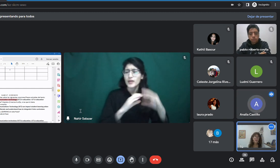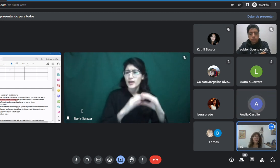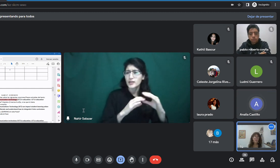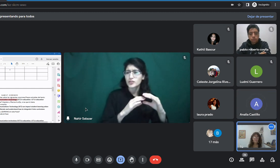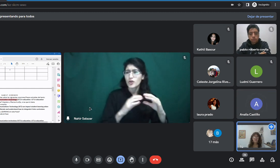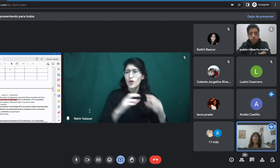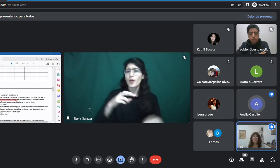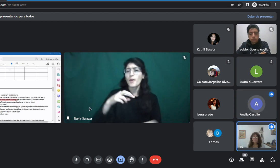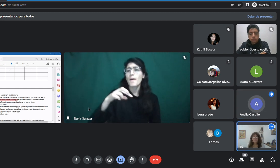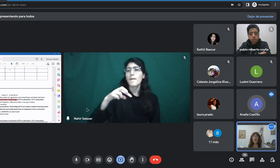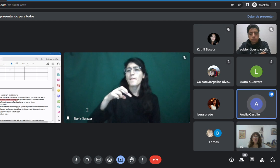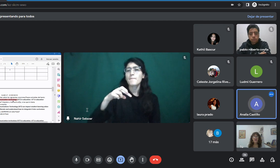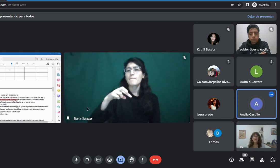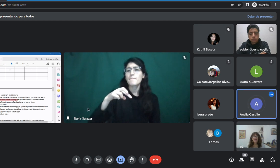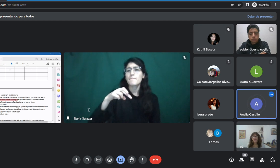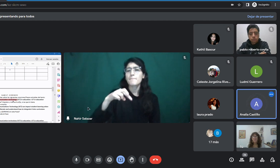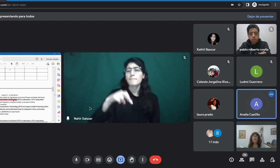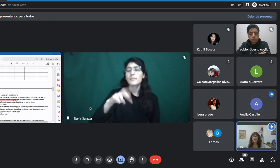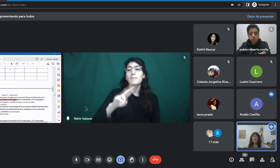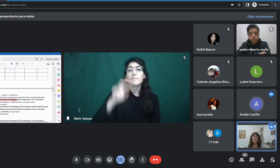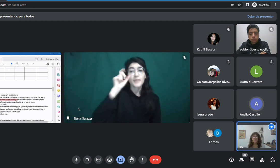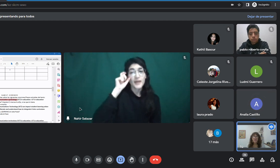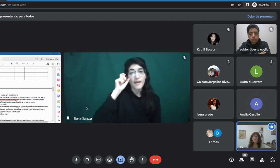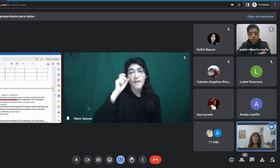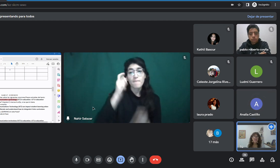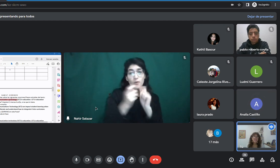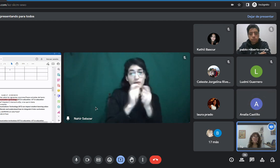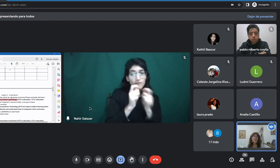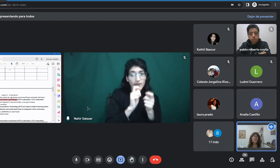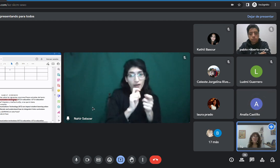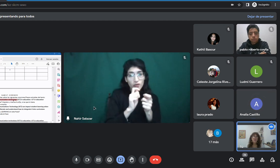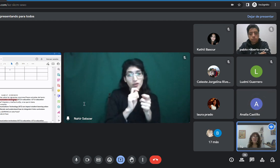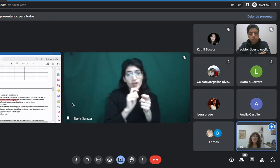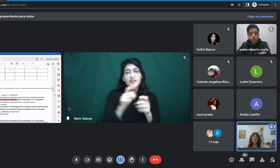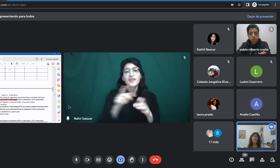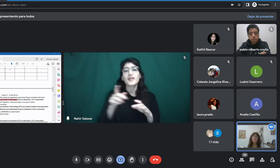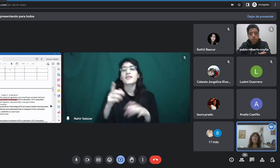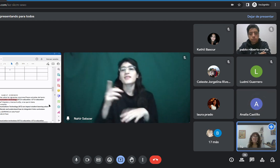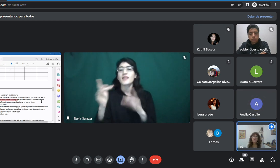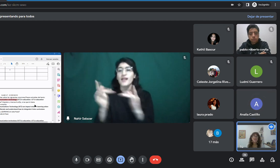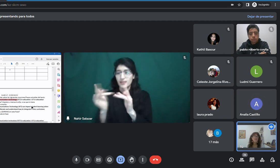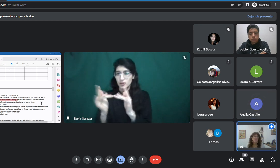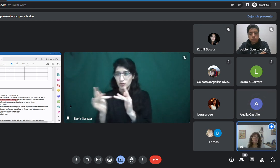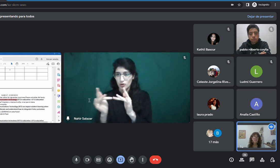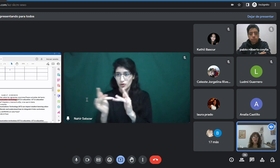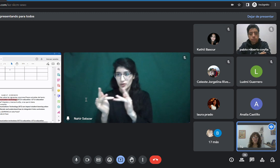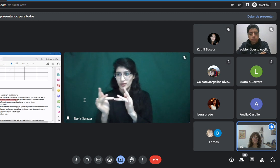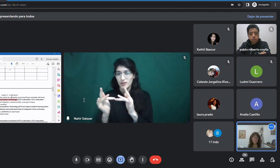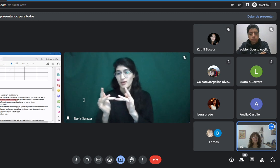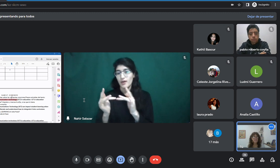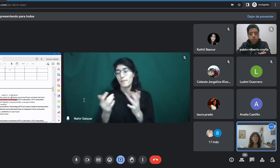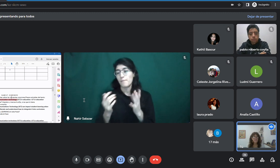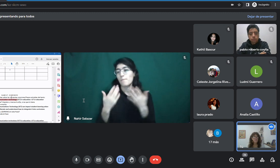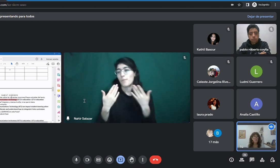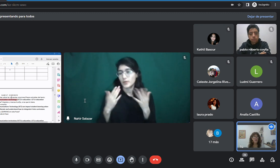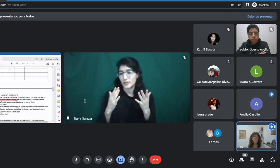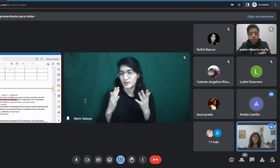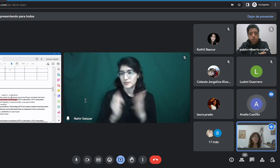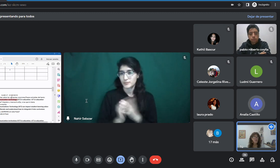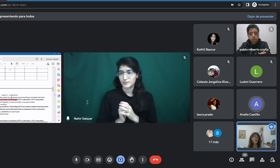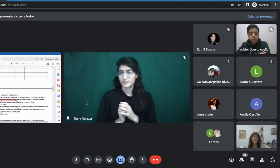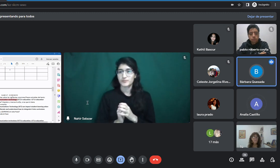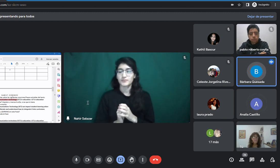Bien. Pero claro, pero sí. También podría haber sido tecnologías de la comunicación y la información, ¿sí? Podría haber sido.